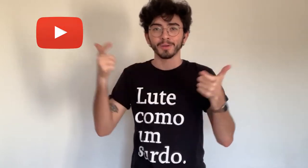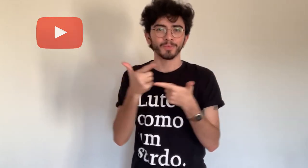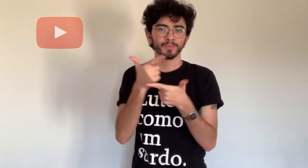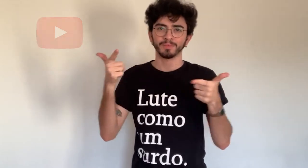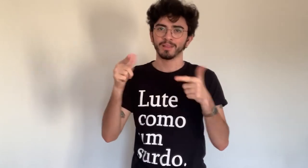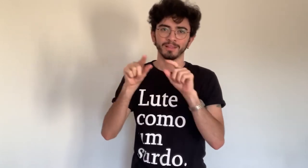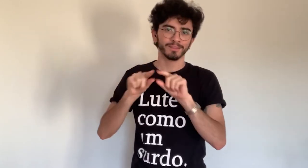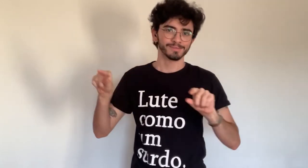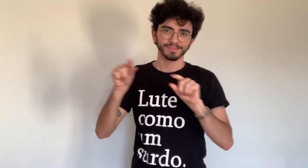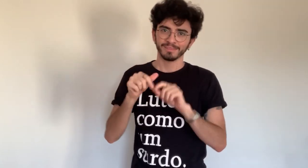legenda.